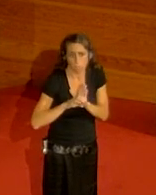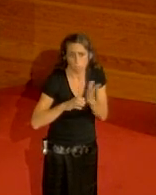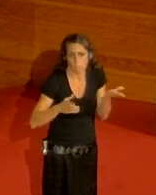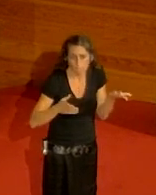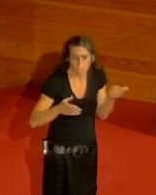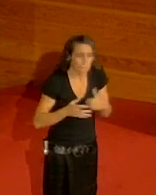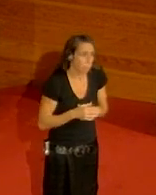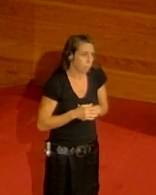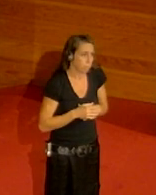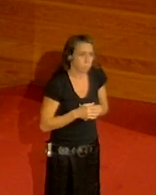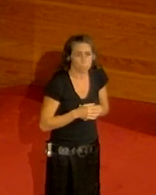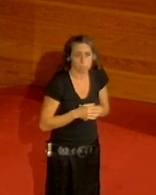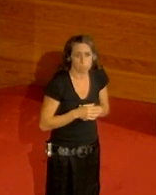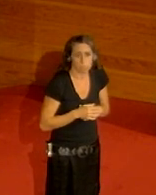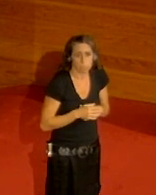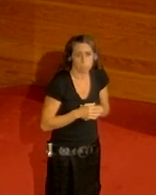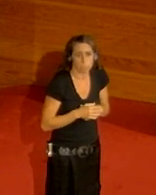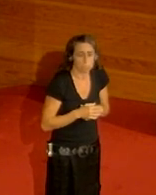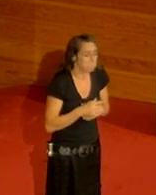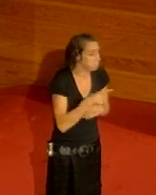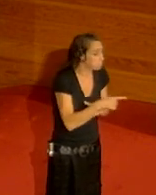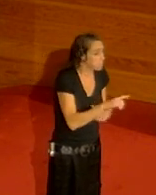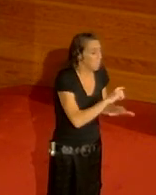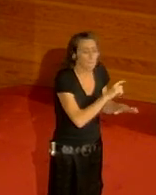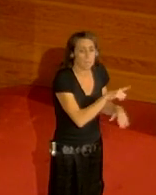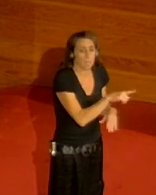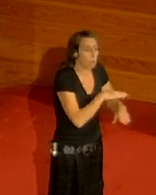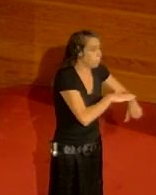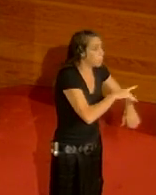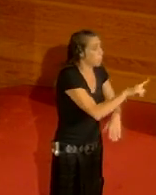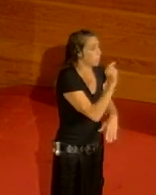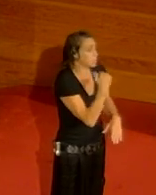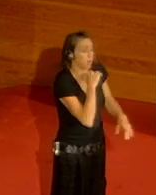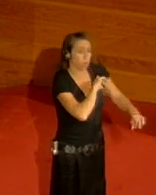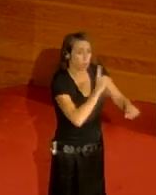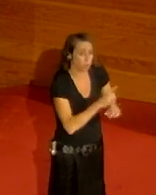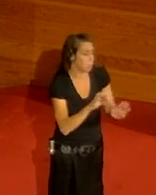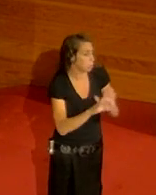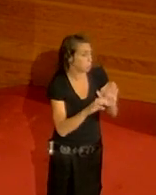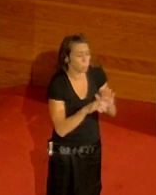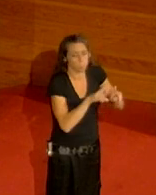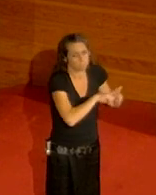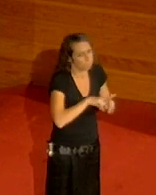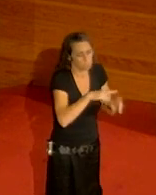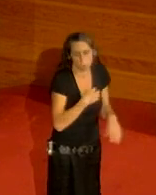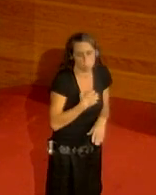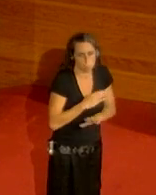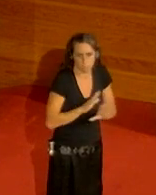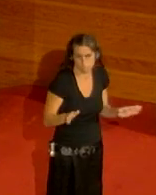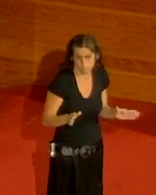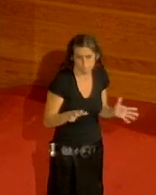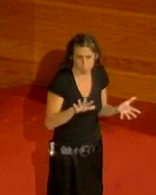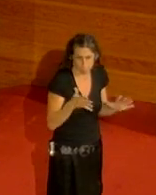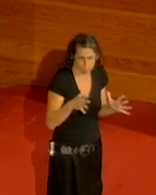analizar o incluso revocar si son anticonstitucionales decisiones del gobierno esto Ahora ya el supremo en Israel no lo puede hacer